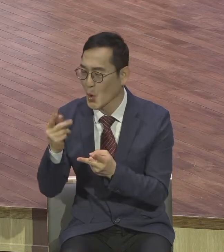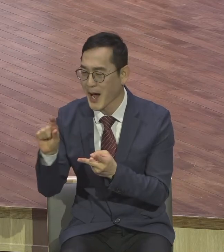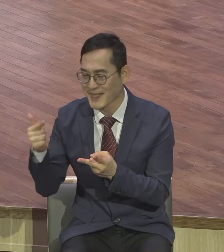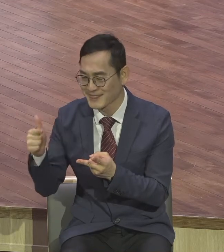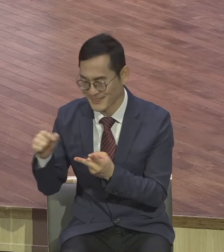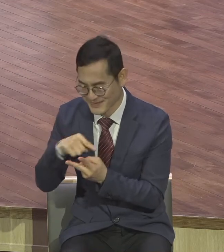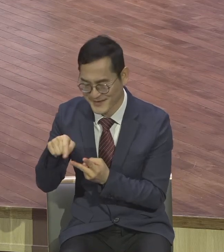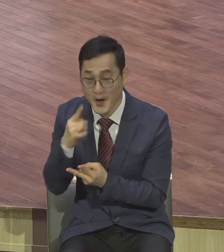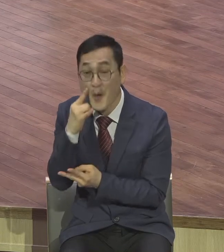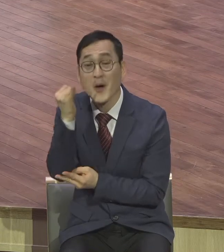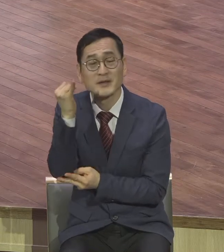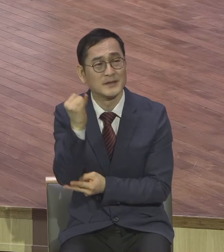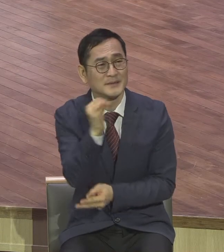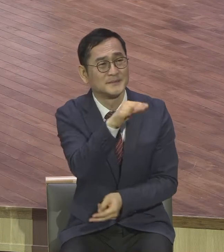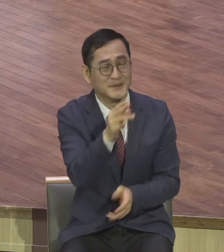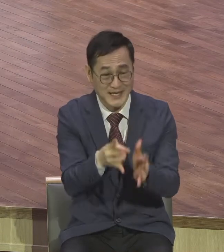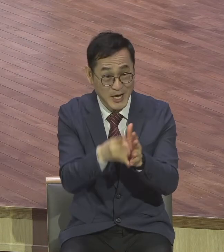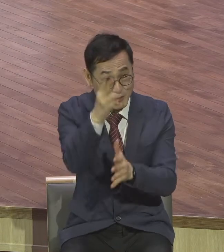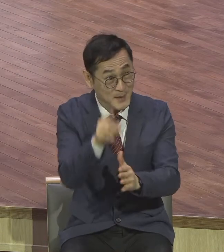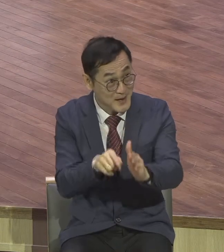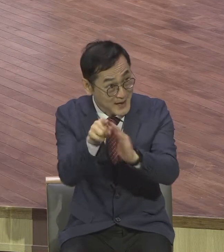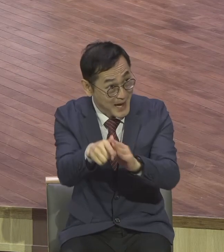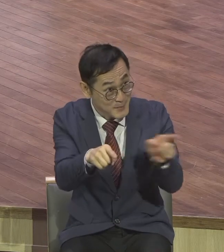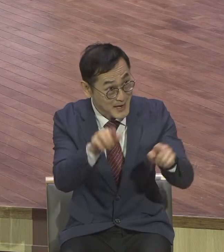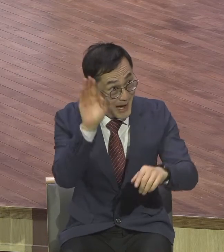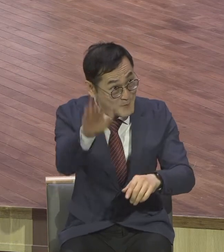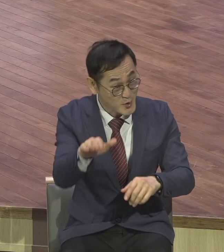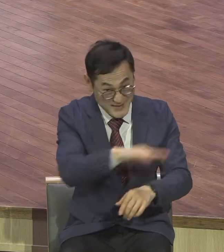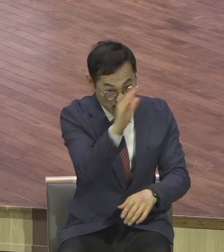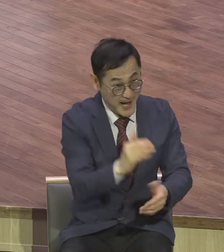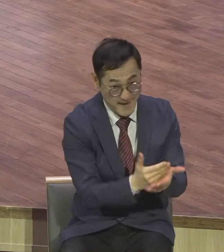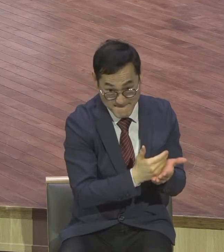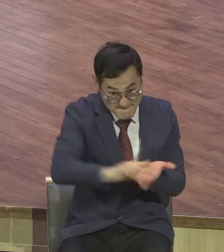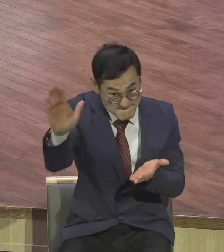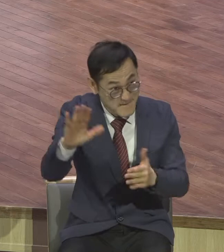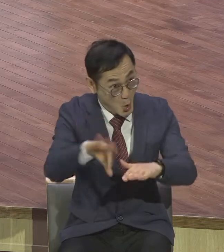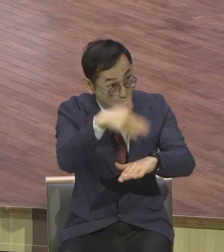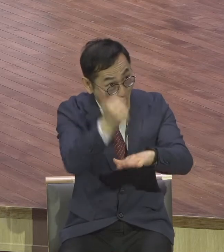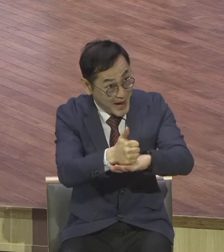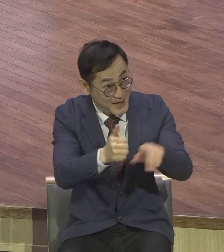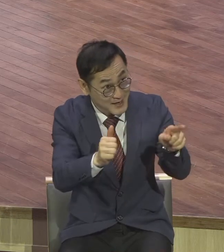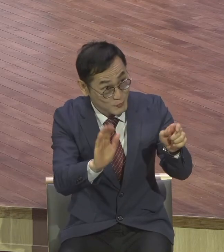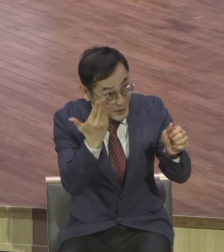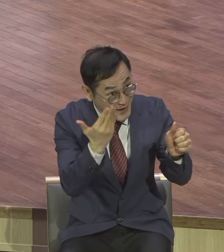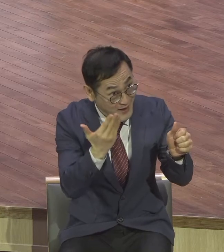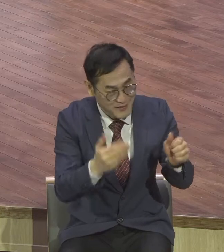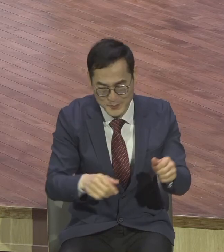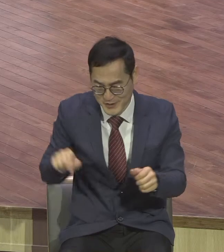베루살렘은 드디어 왕이 돼서 올라가니까 인사청탁을 하는 겁니다 지금